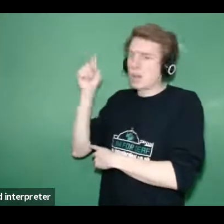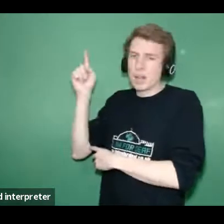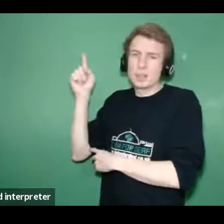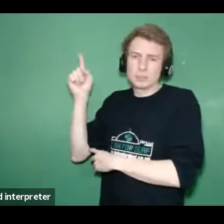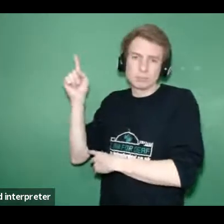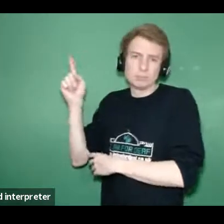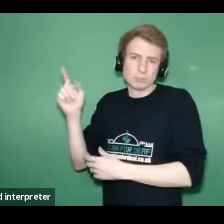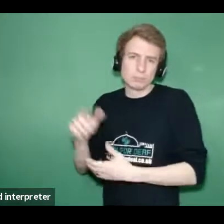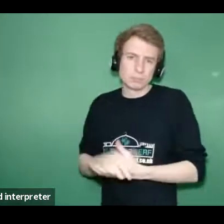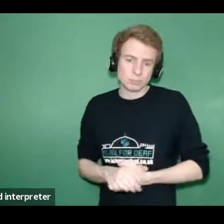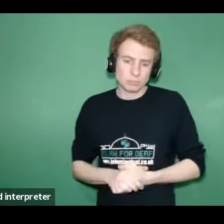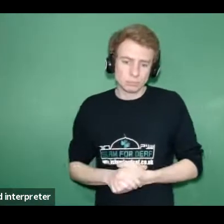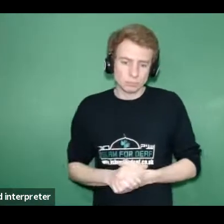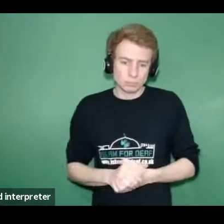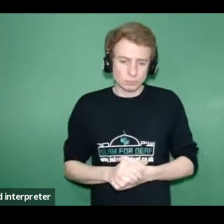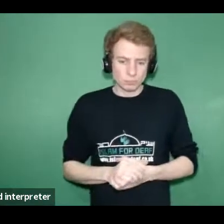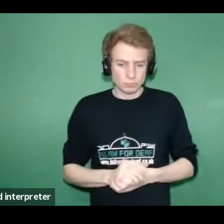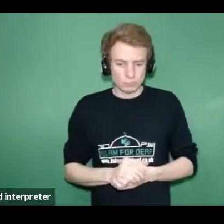صمنا